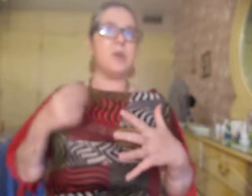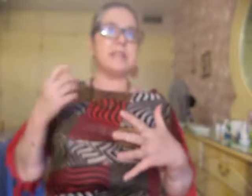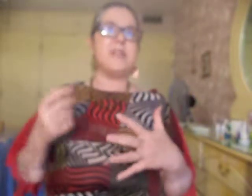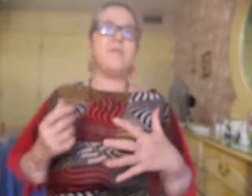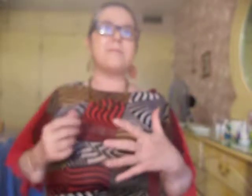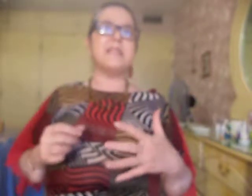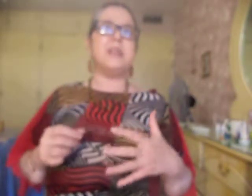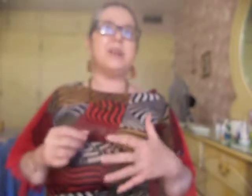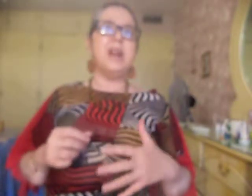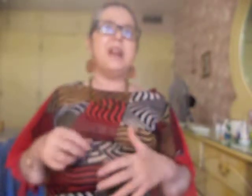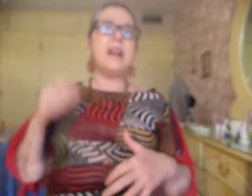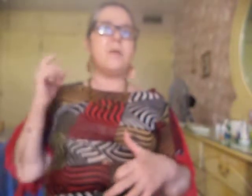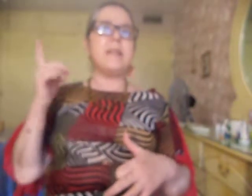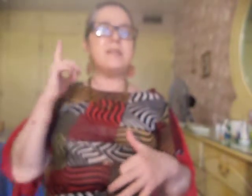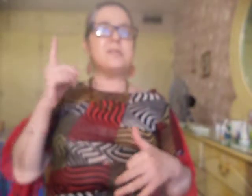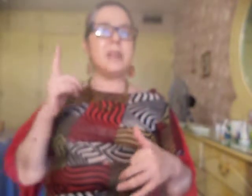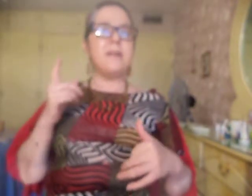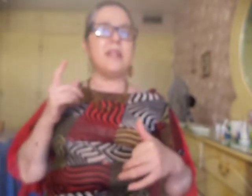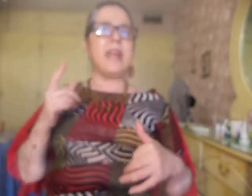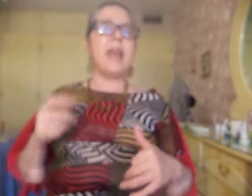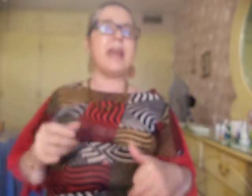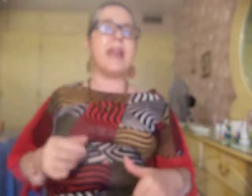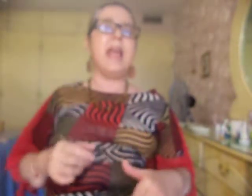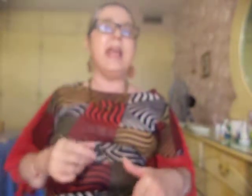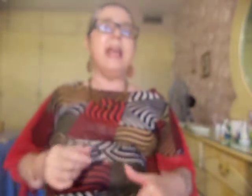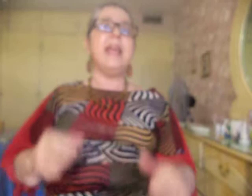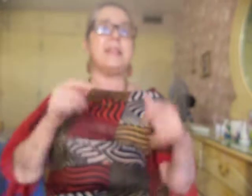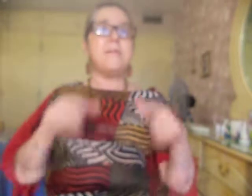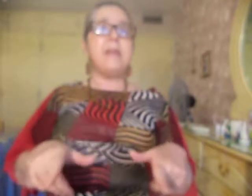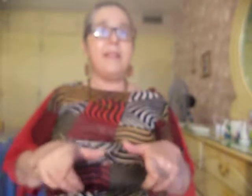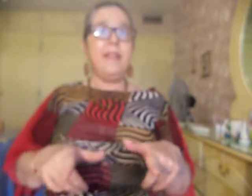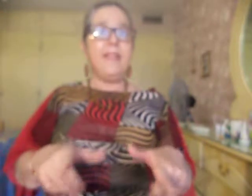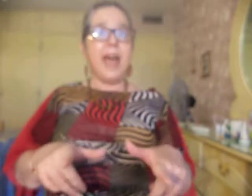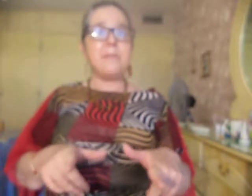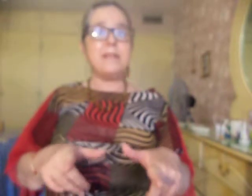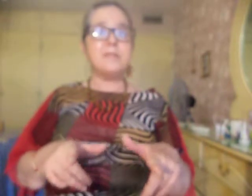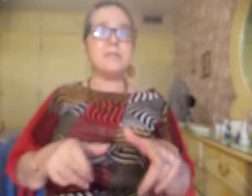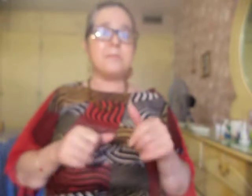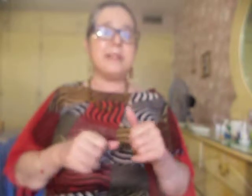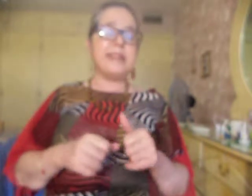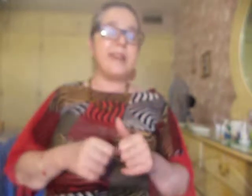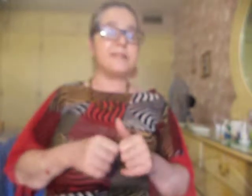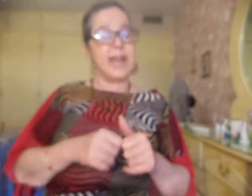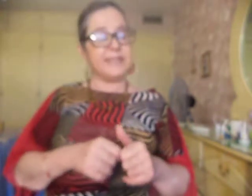esta información. Recuerda suscribirte al canal y también dejarme de tus comentarios